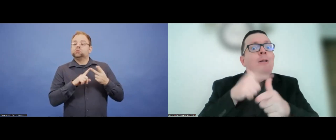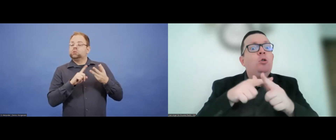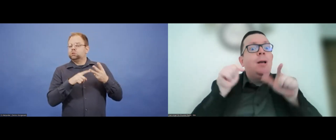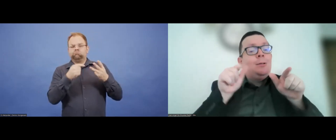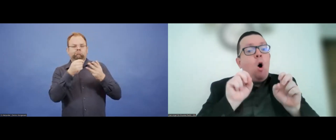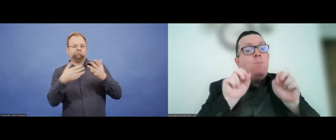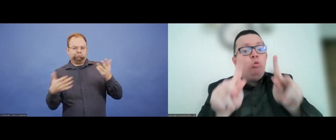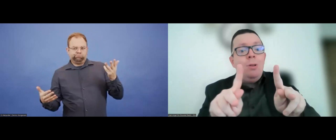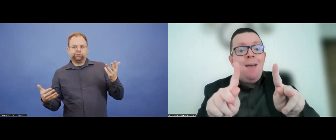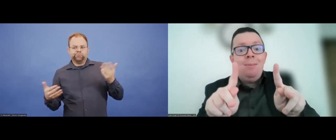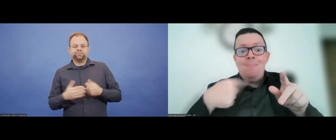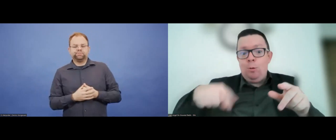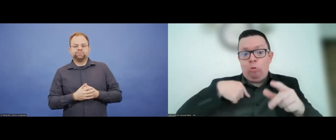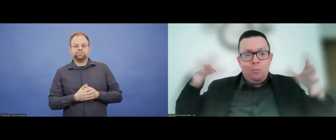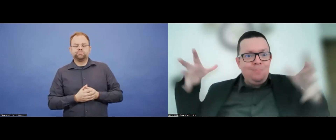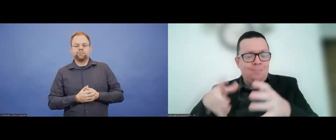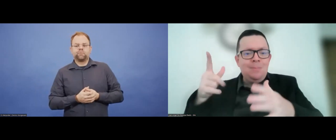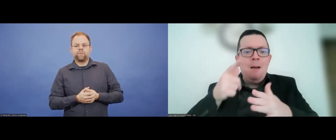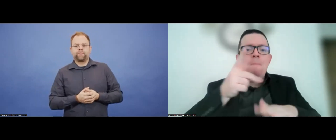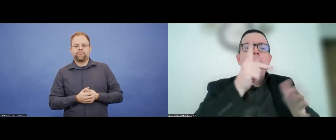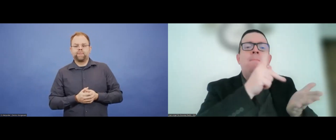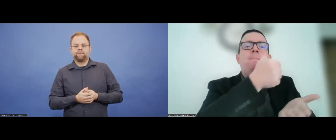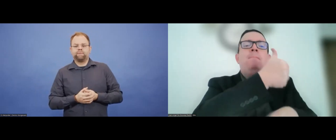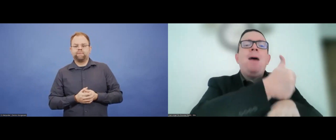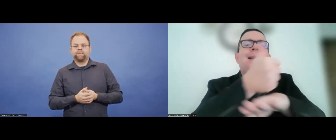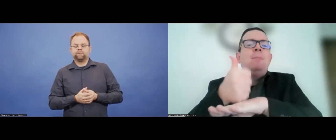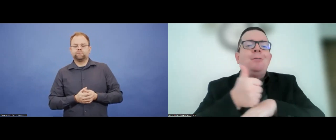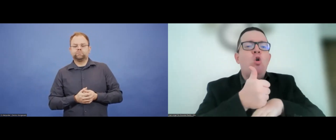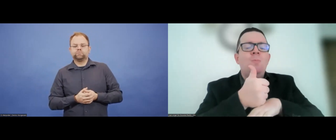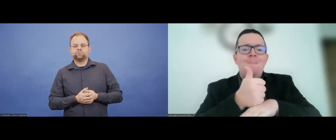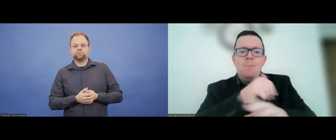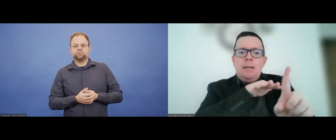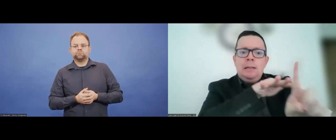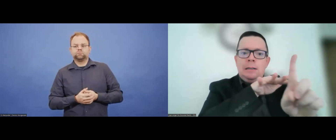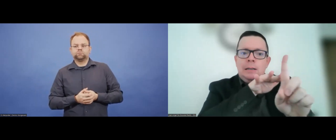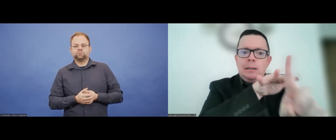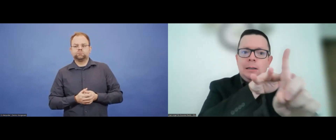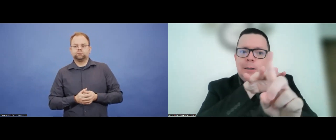a personas con discapacidad migrantes es muy poca.